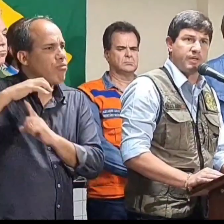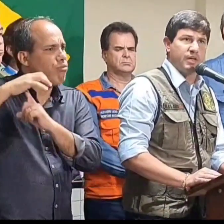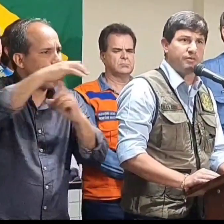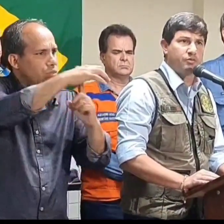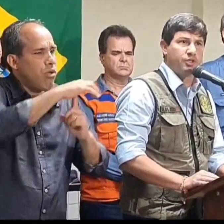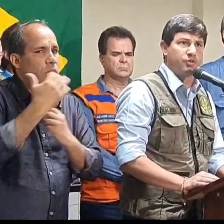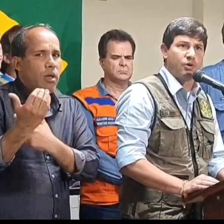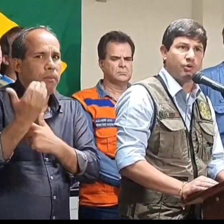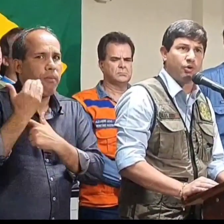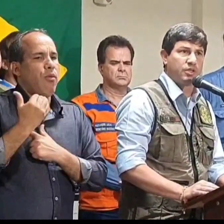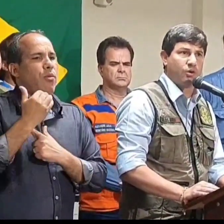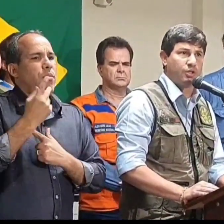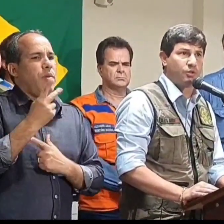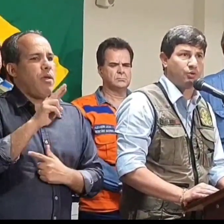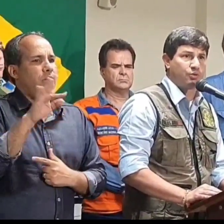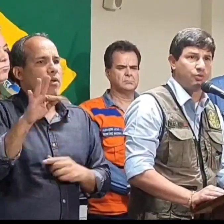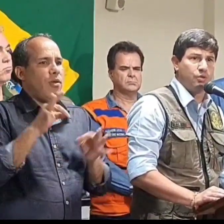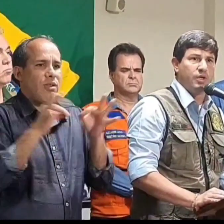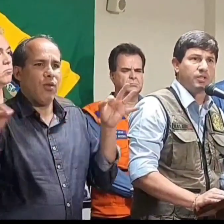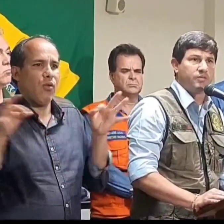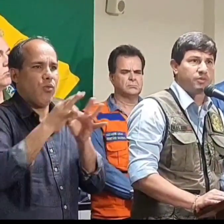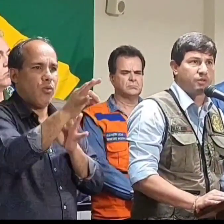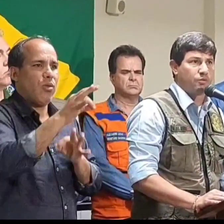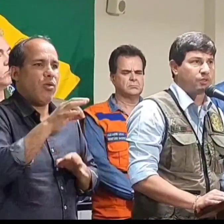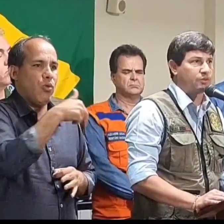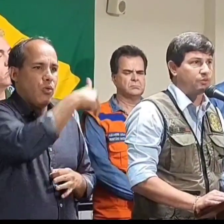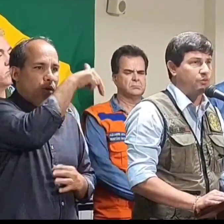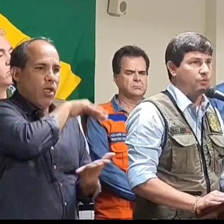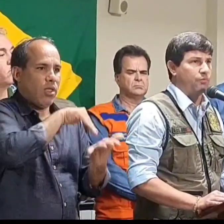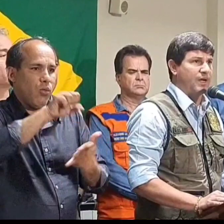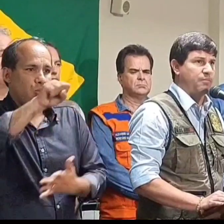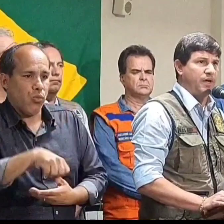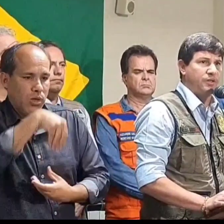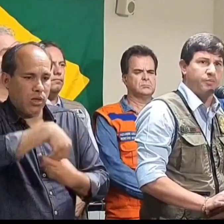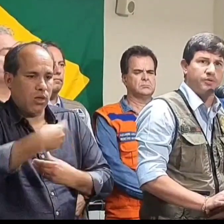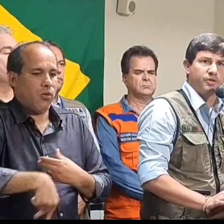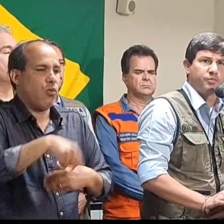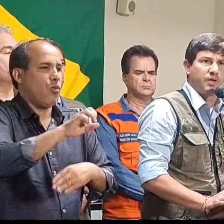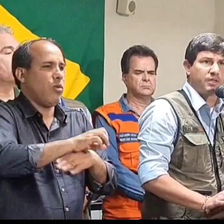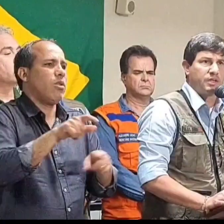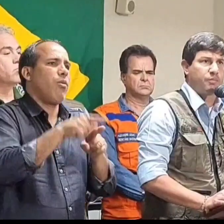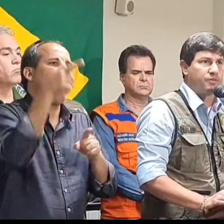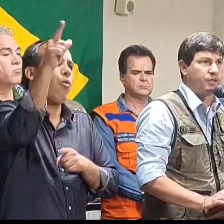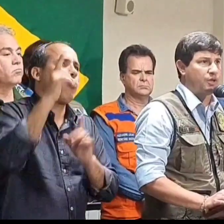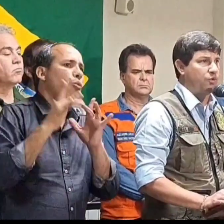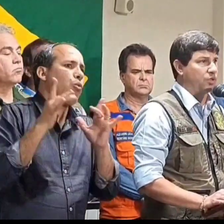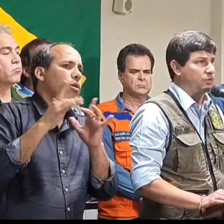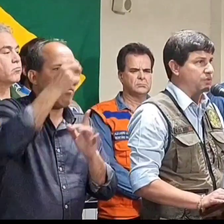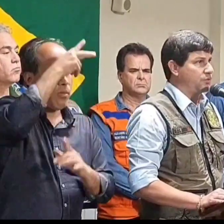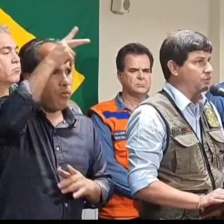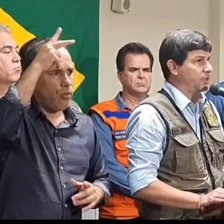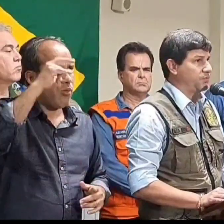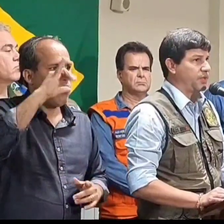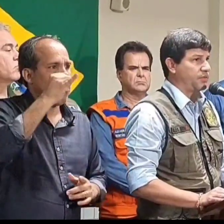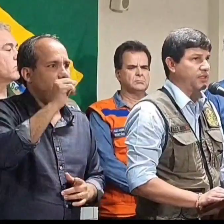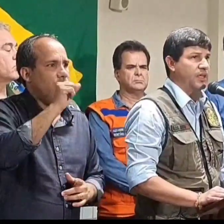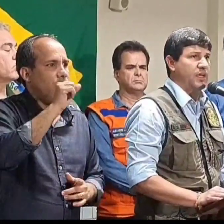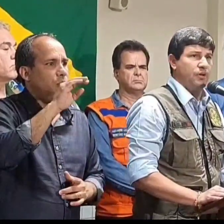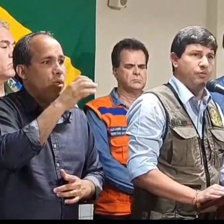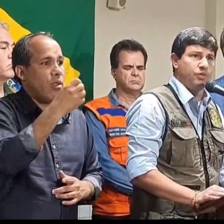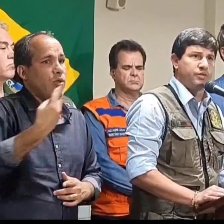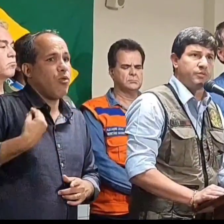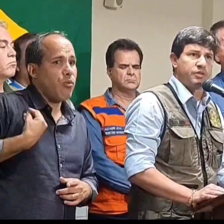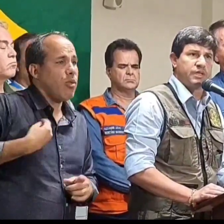apoio da PRF do litoral norte ao litoral sul. Tivemos em contato com Macaparana, o prefeito Paquinha, o prefeito Jabotão, que se encontra aqui